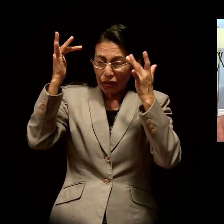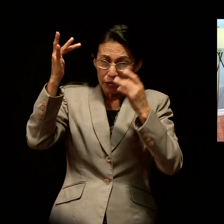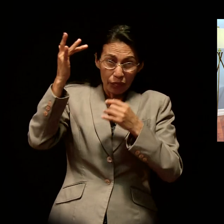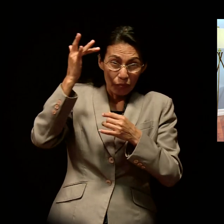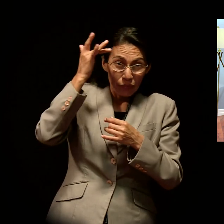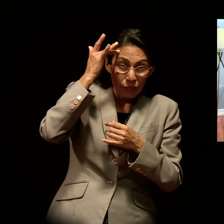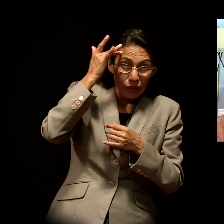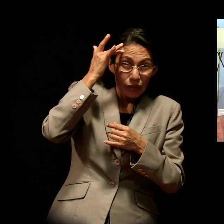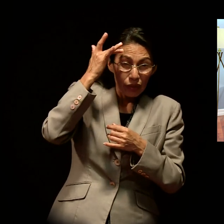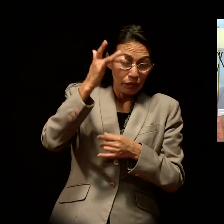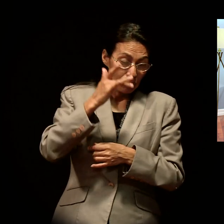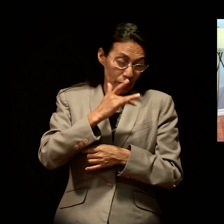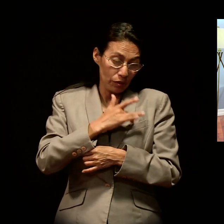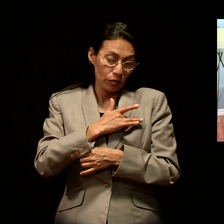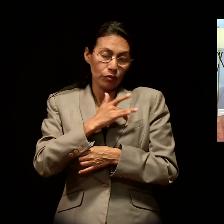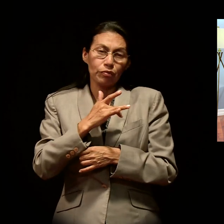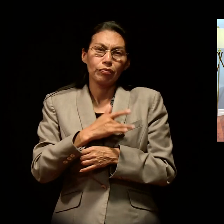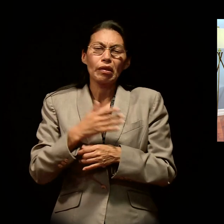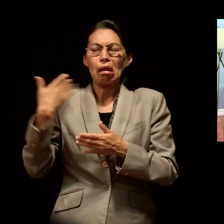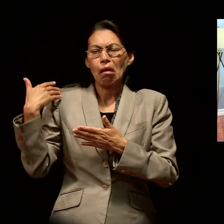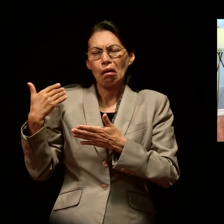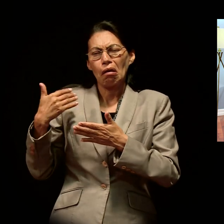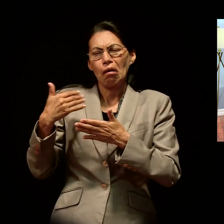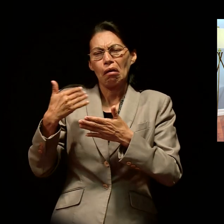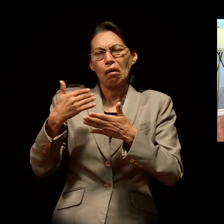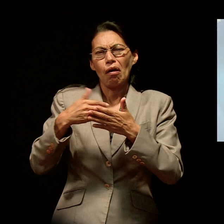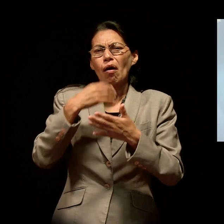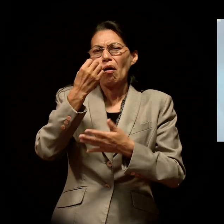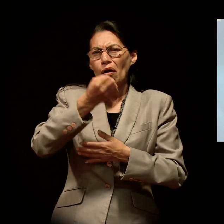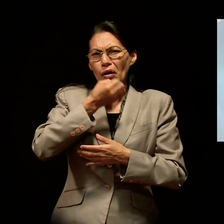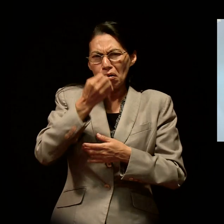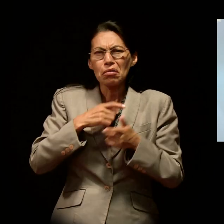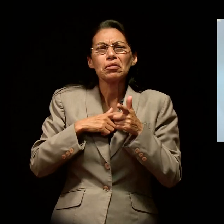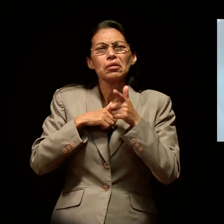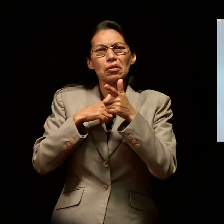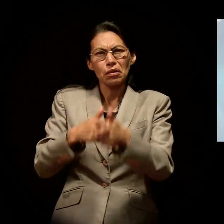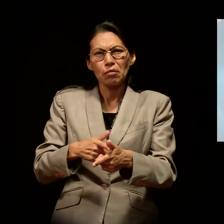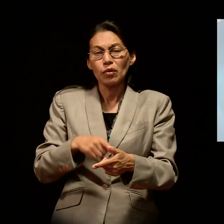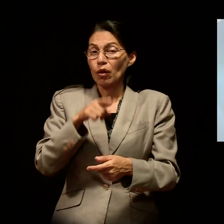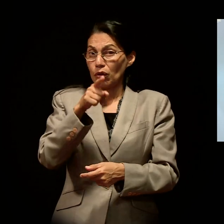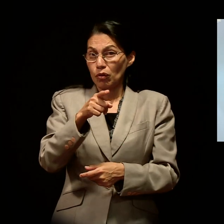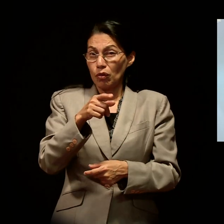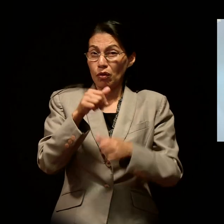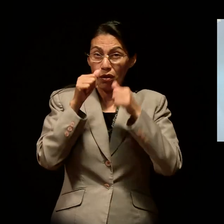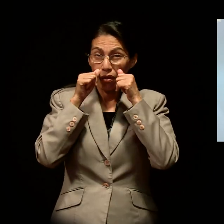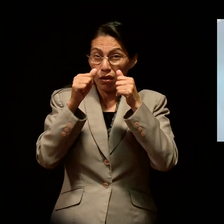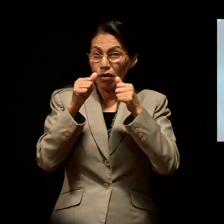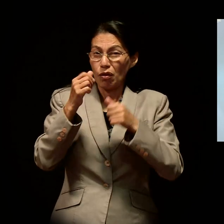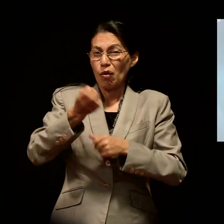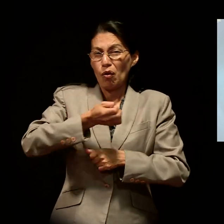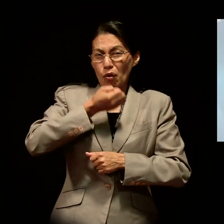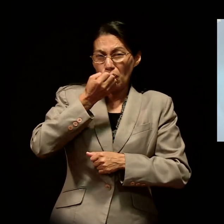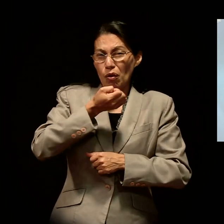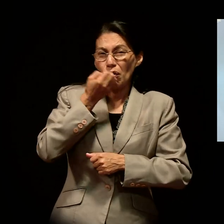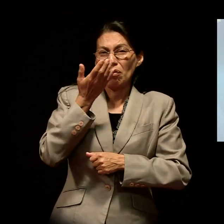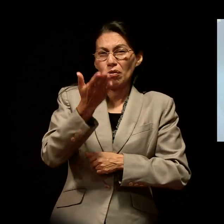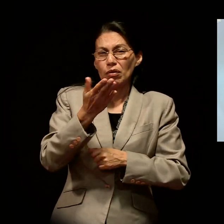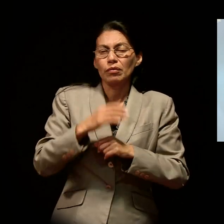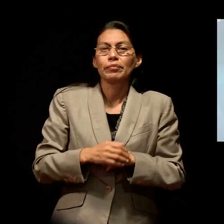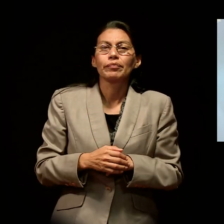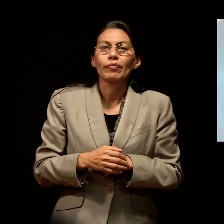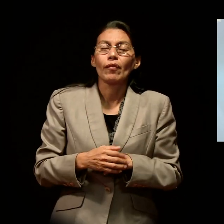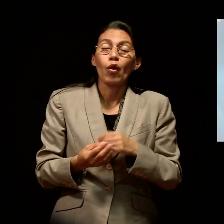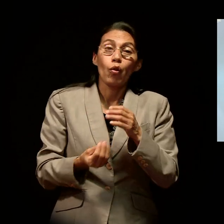Díaz que el espíritu santo no deje de tocar su mente y corazón hemos estado orando por Beatriz Díaz mucho tiempo y